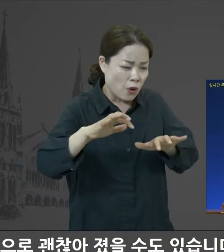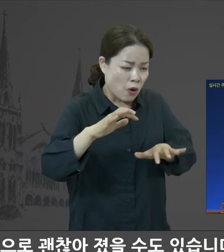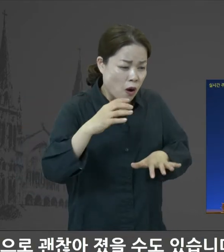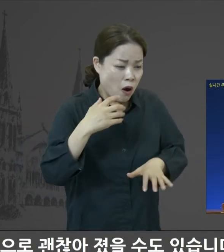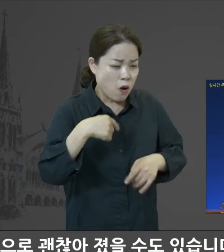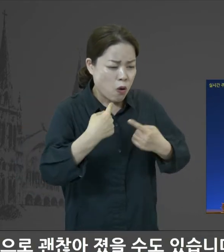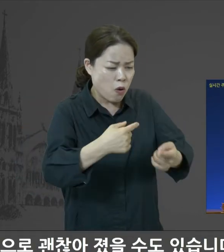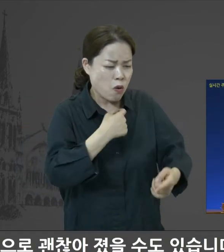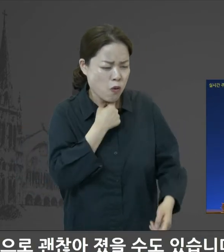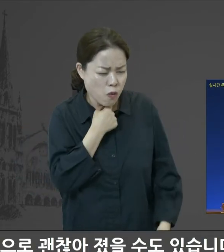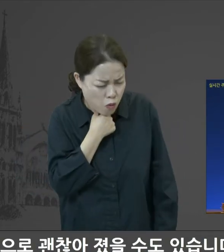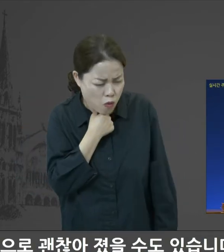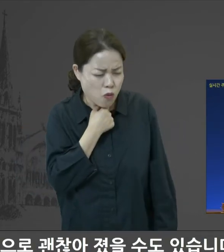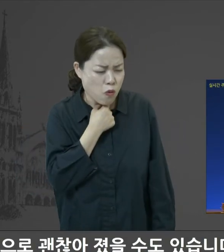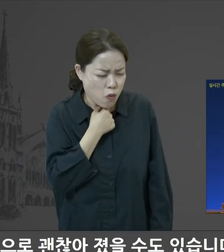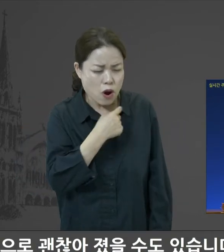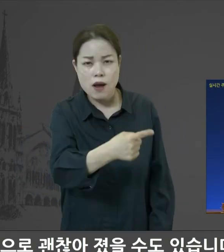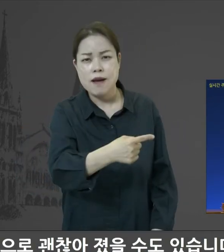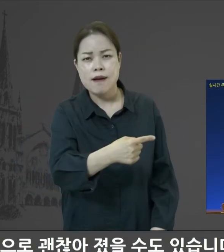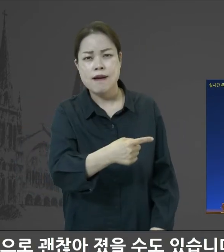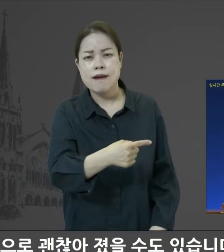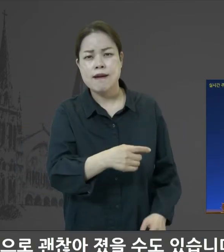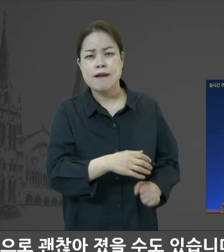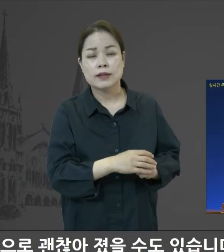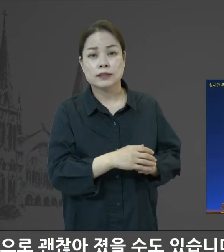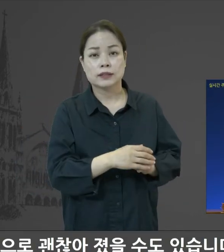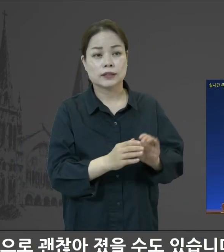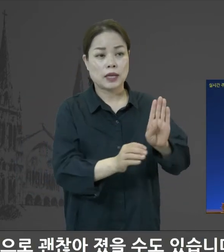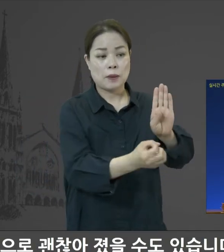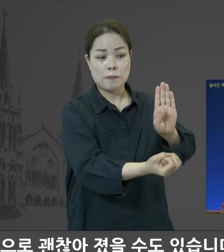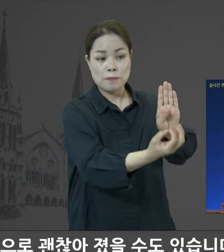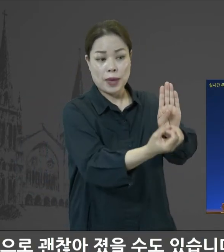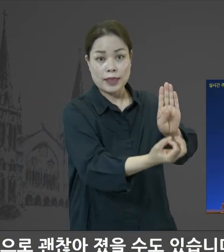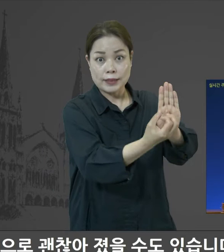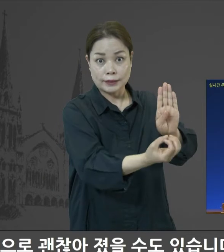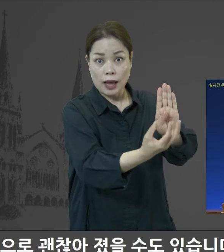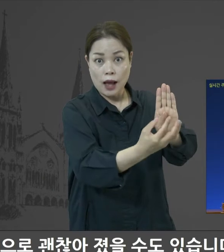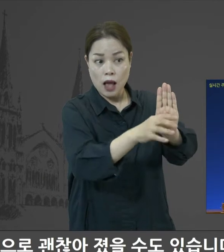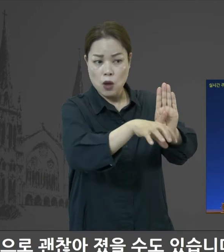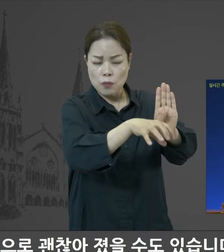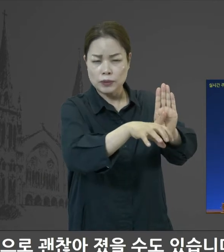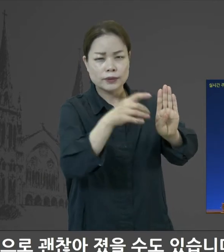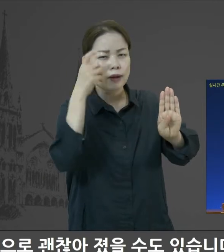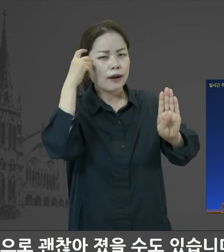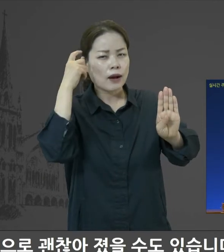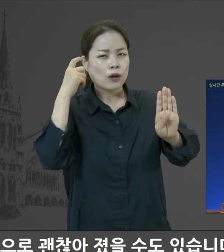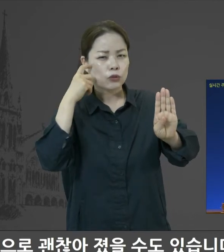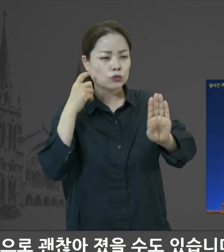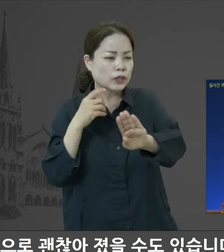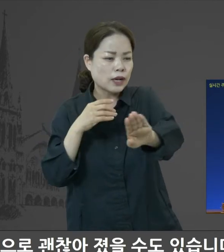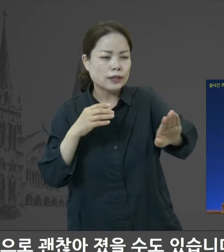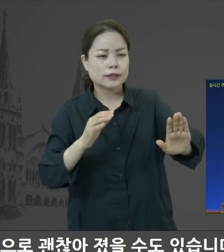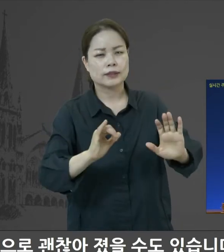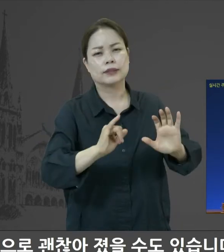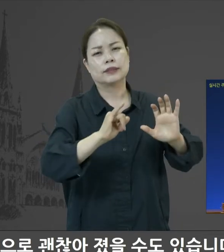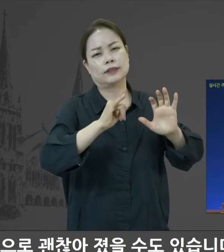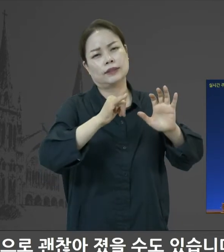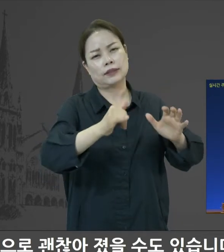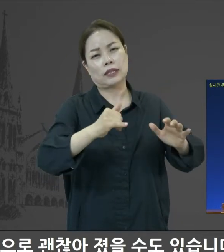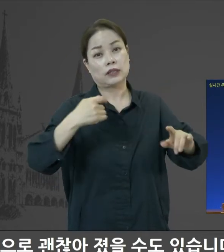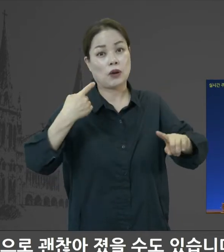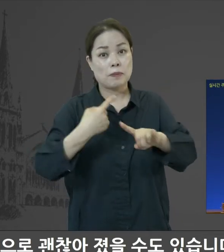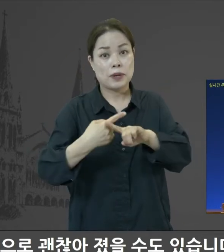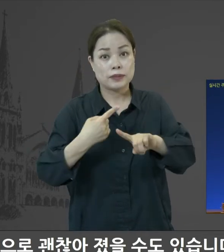그곳에 들어가려고 했습니다. 여러분, 이 베데스다 연못을 생각할 때 어쩌면 우리네가 사는 세상과 같지